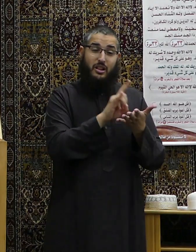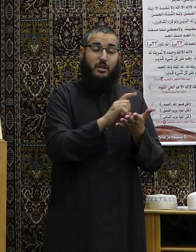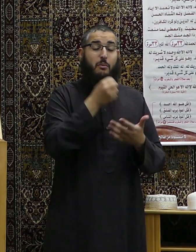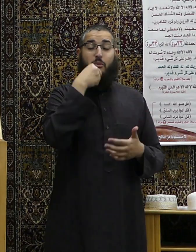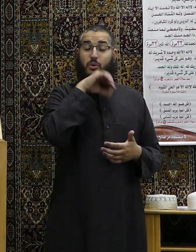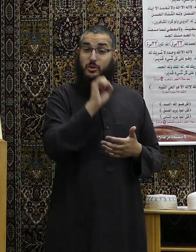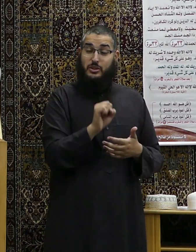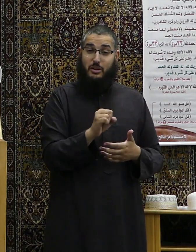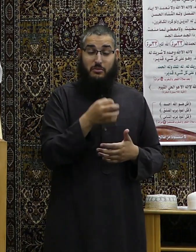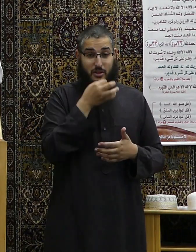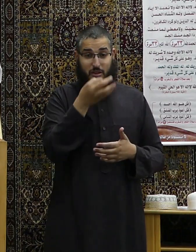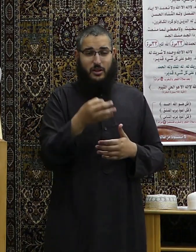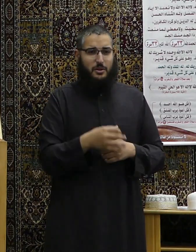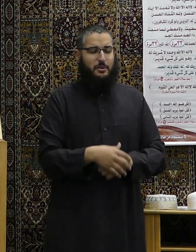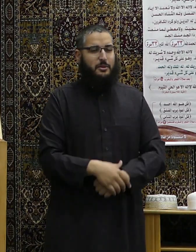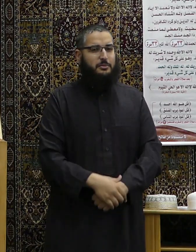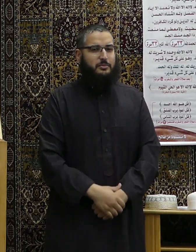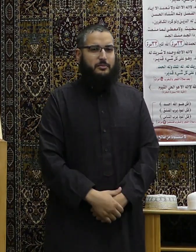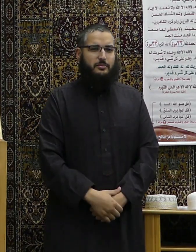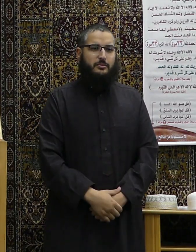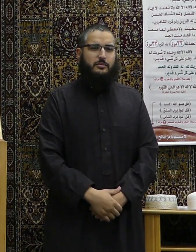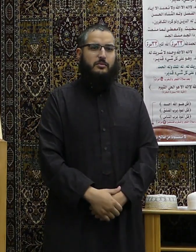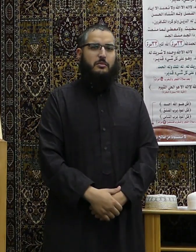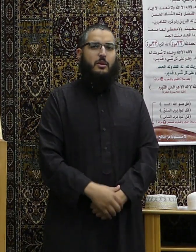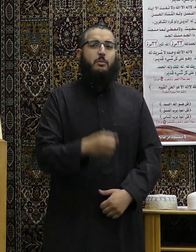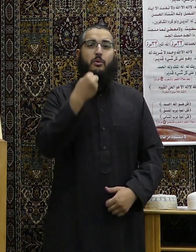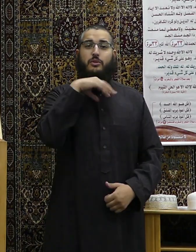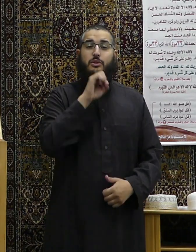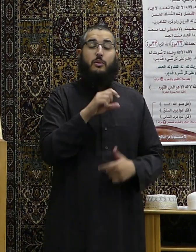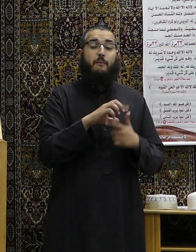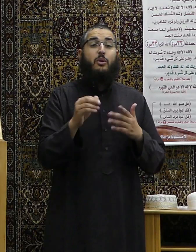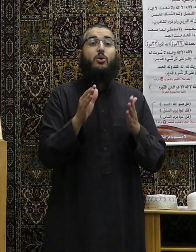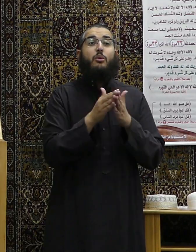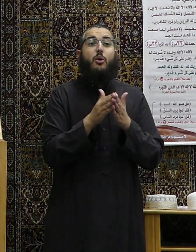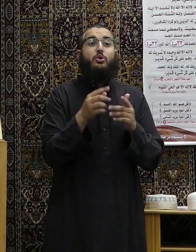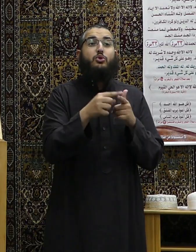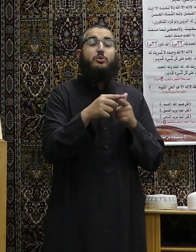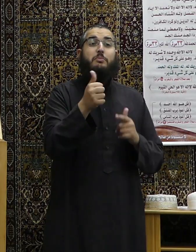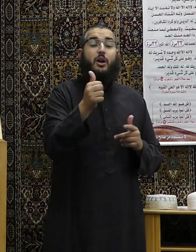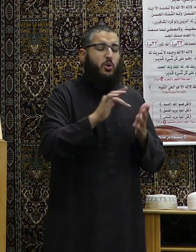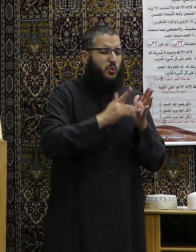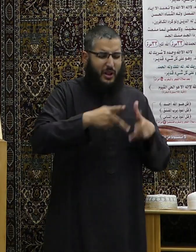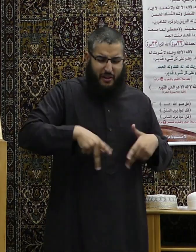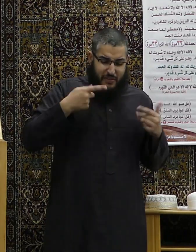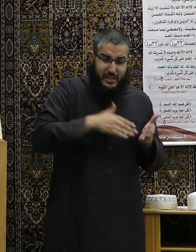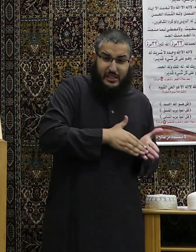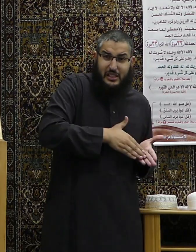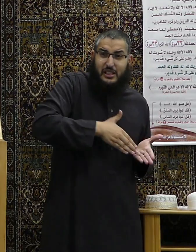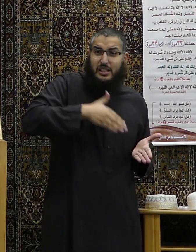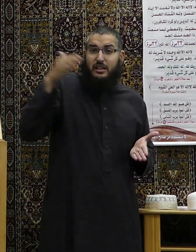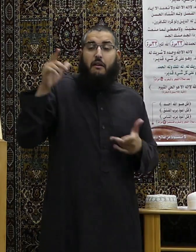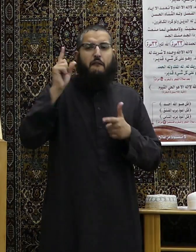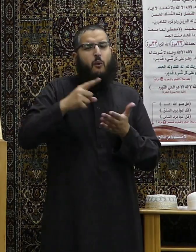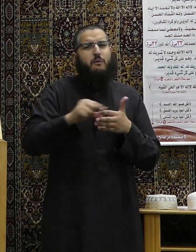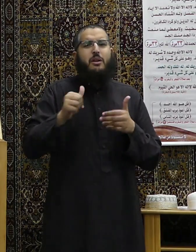par At-Tabarani, a dit, écoutez attentivement, Nabi sallallahu alayhi wa sallam a dit, demandez le bien tout au long de votre vie. Tant que tu es en vie, fais